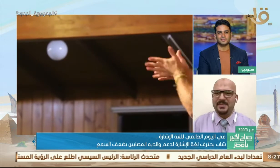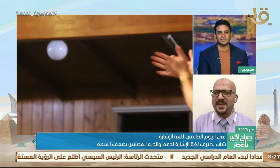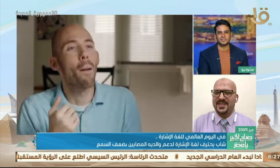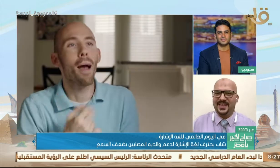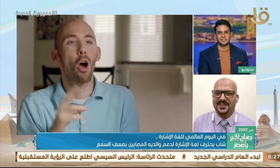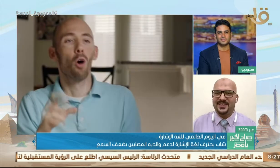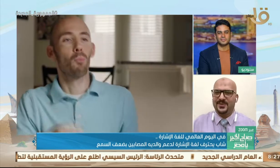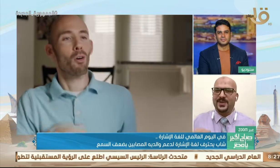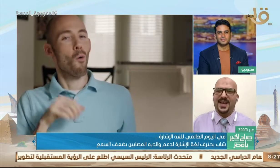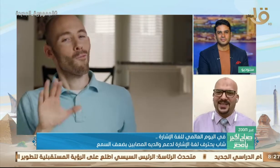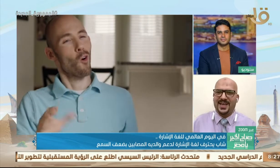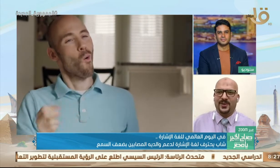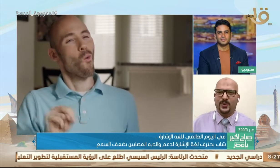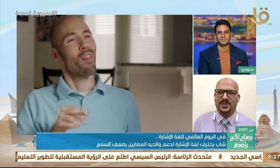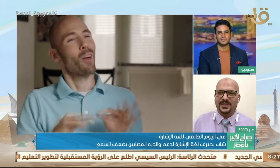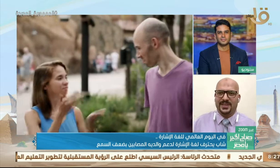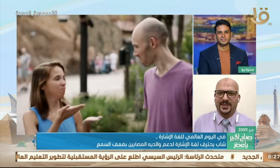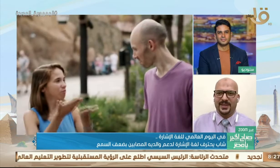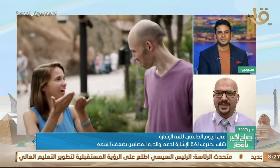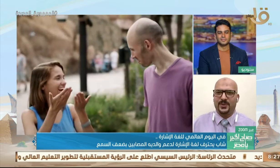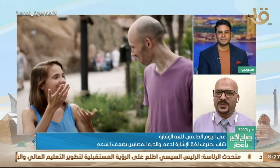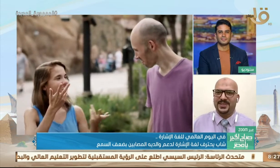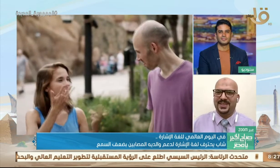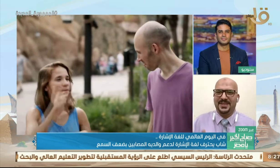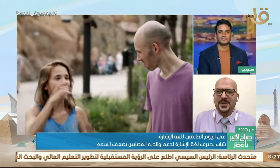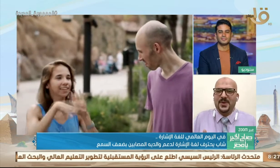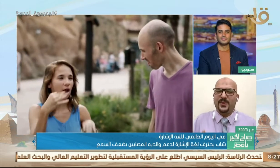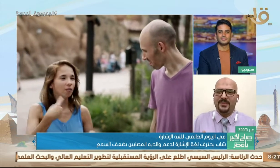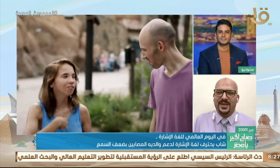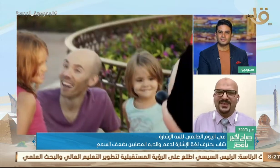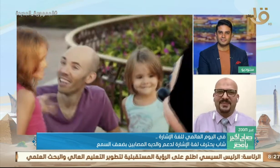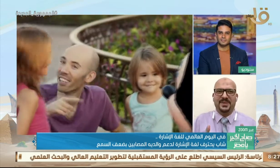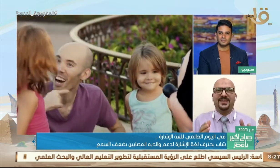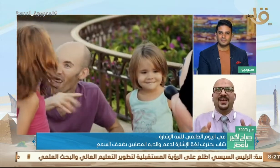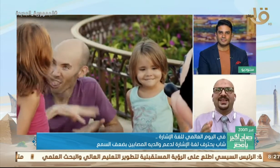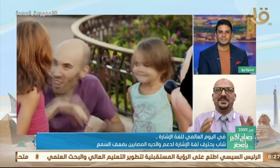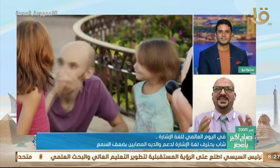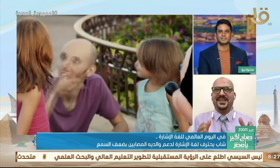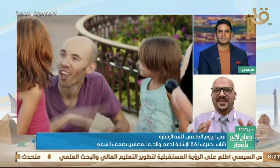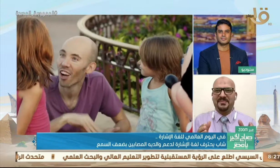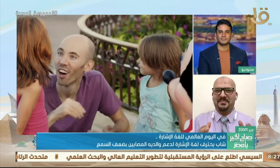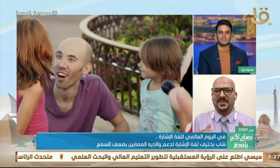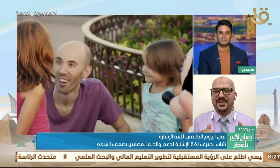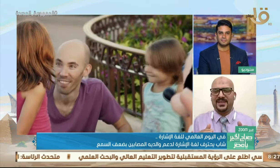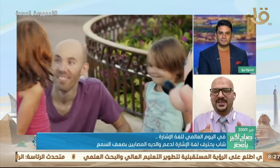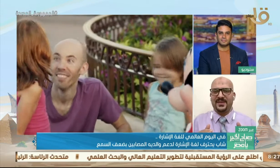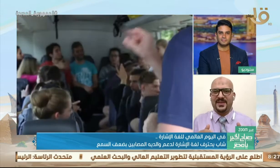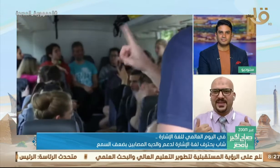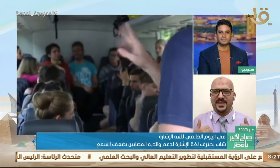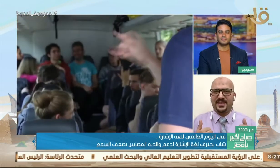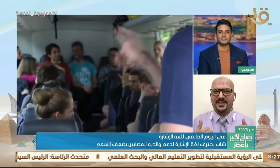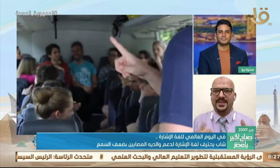مهمتي ان انا ببقى سعيد جدا وانا قاعد على الكرسي ده والمكتب ان انا بترجم